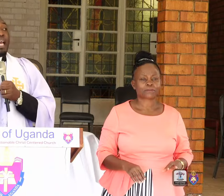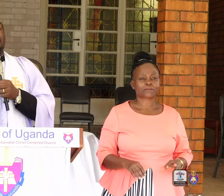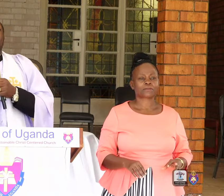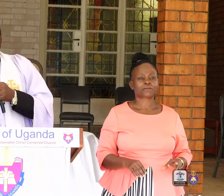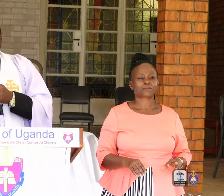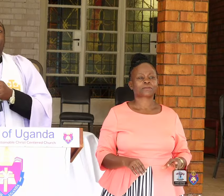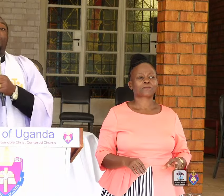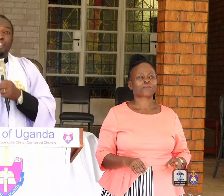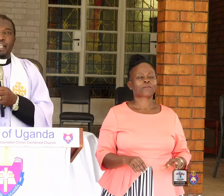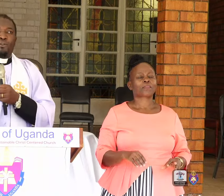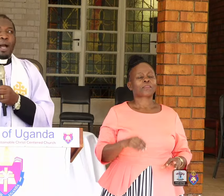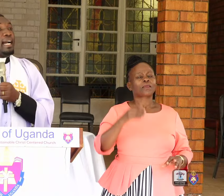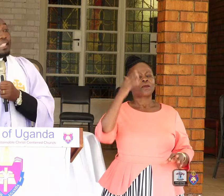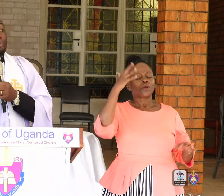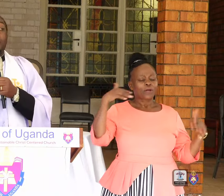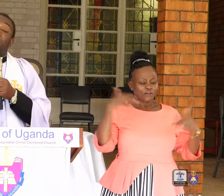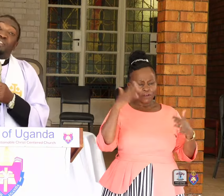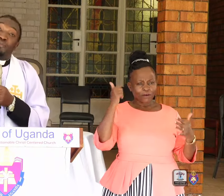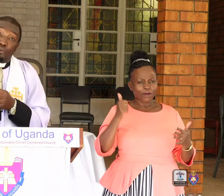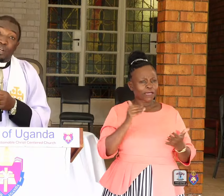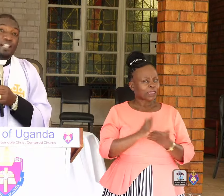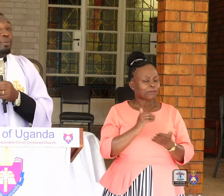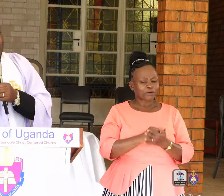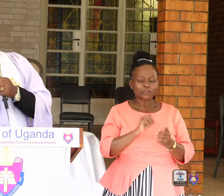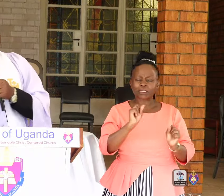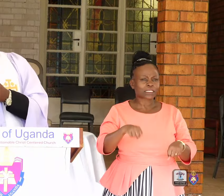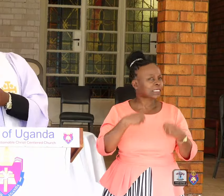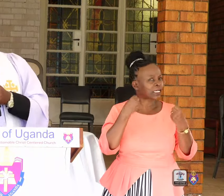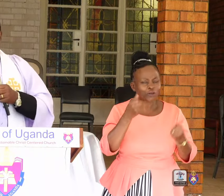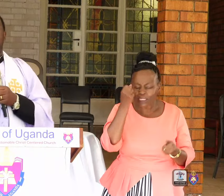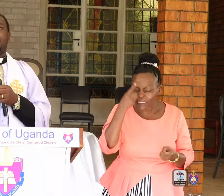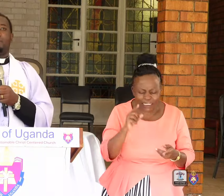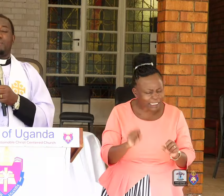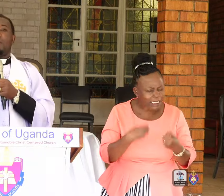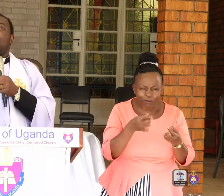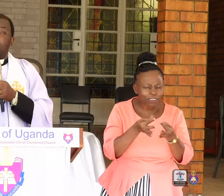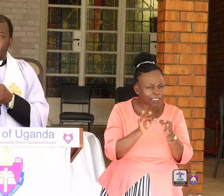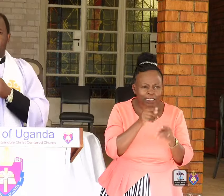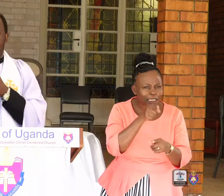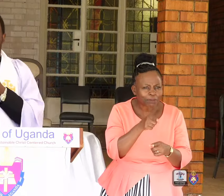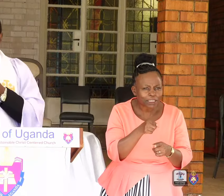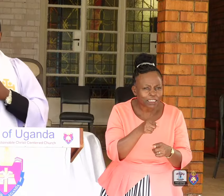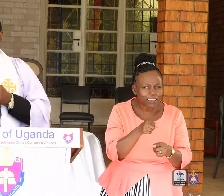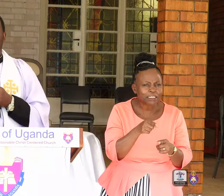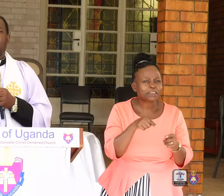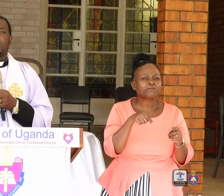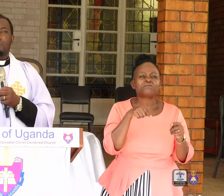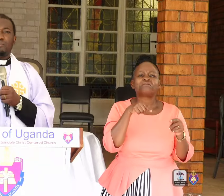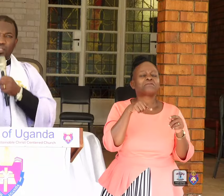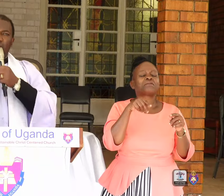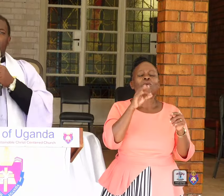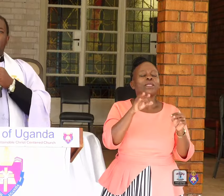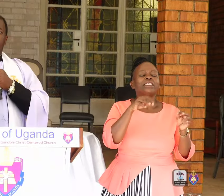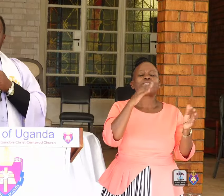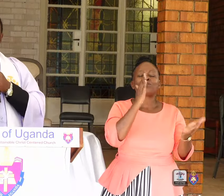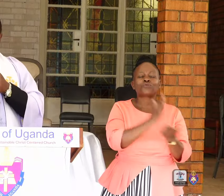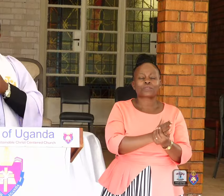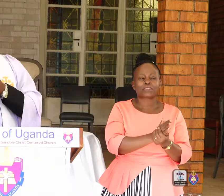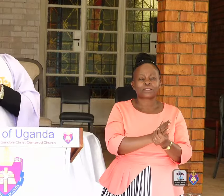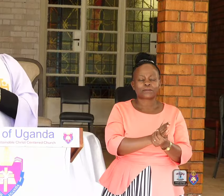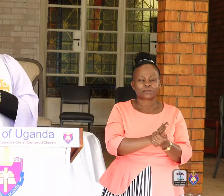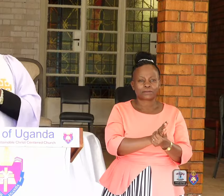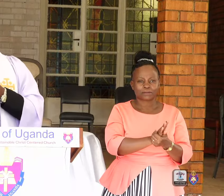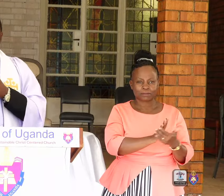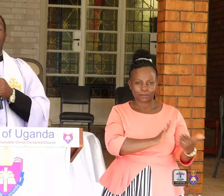kuba ekimuleetera okukitya kubanga tasobola kivunula tasobola kitegeera bagayita mazima bw'oba ng'oli